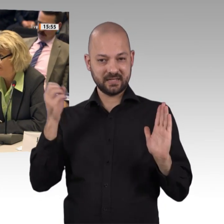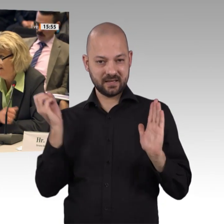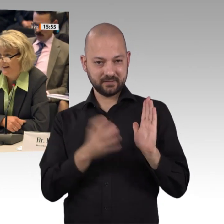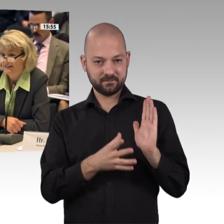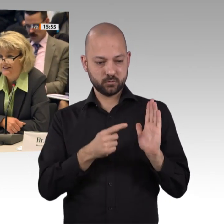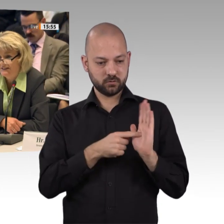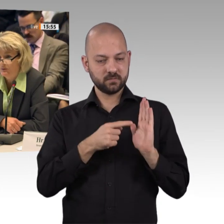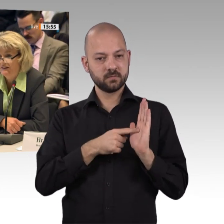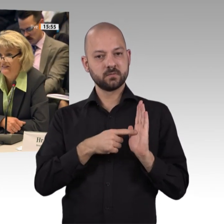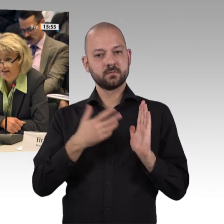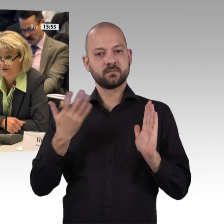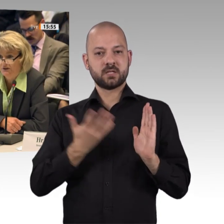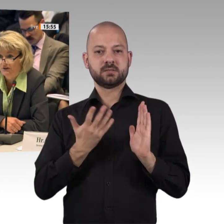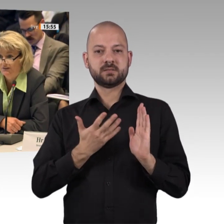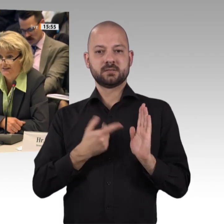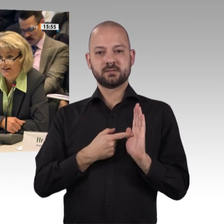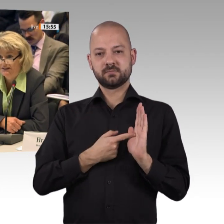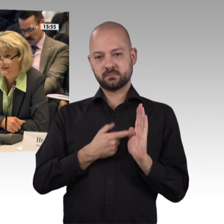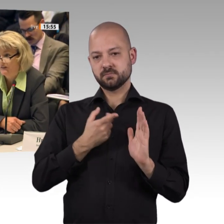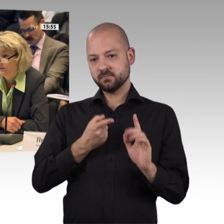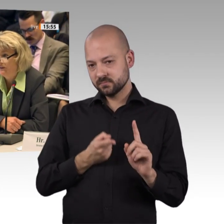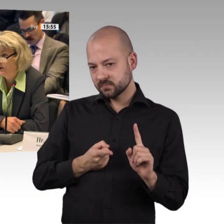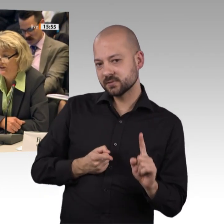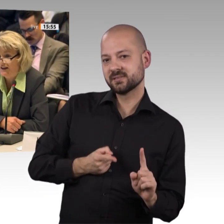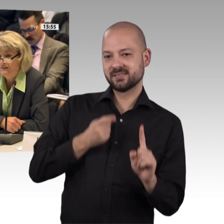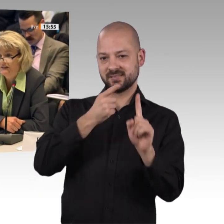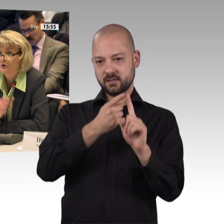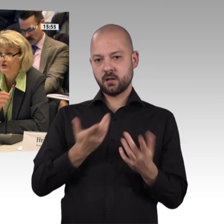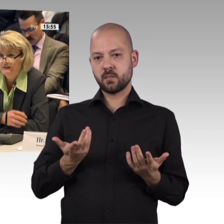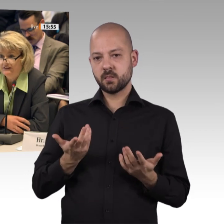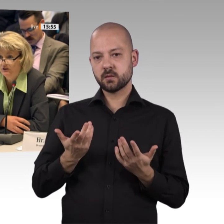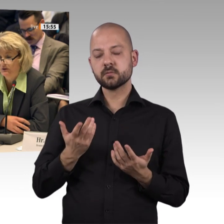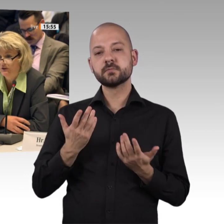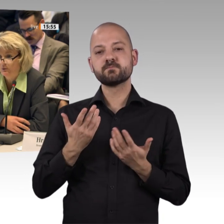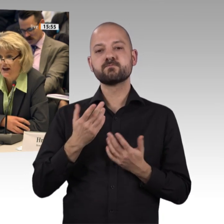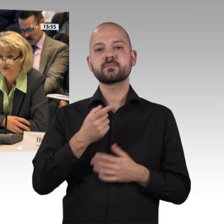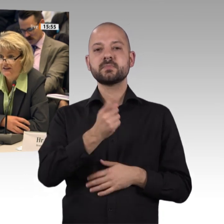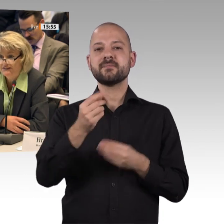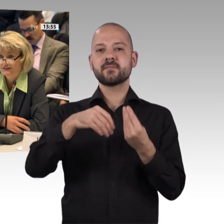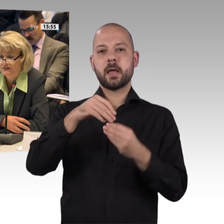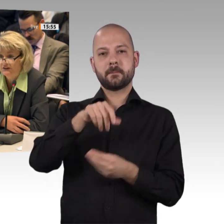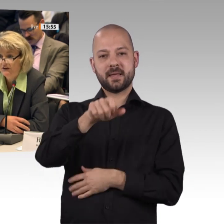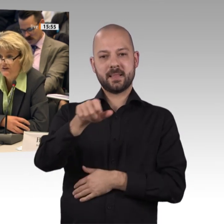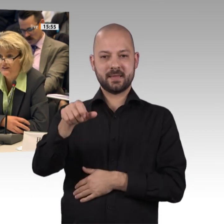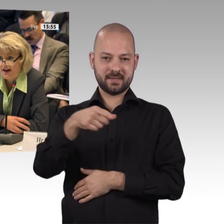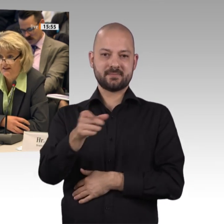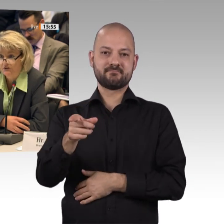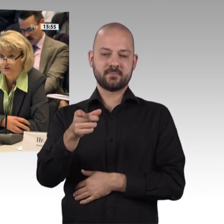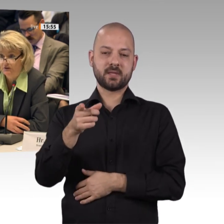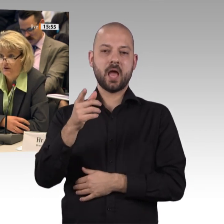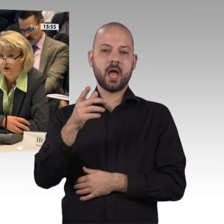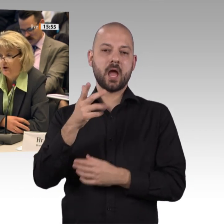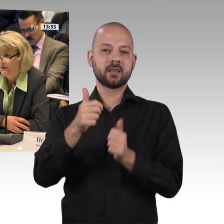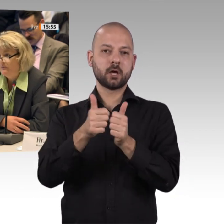hier aber nicht einig sind, ist über den Weg. Und der Weg ist über die ausschließlich über die kommunal finanzierte